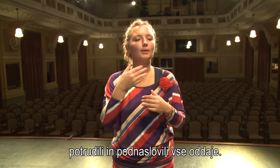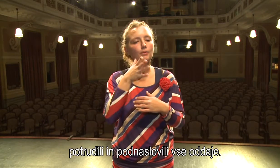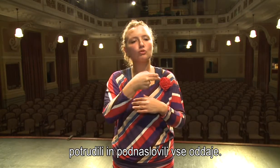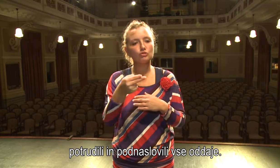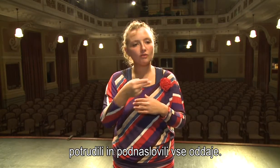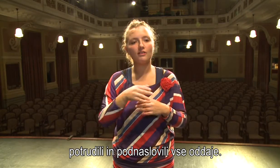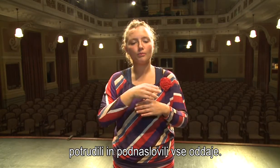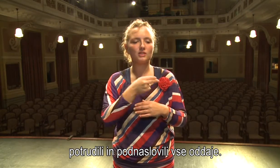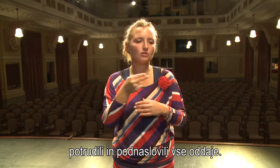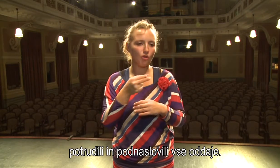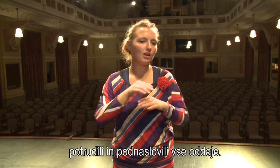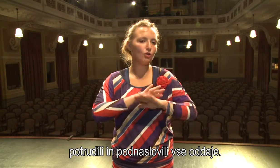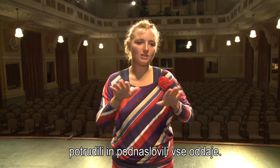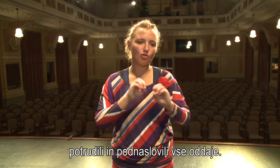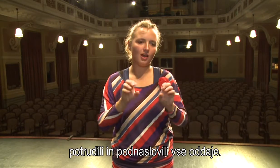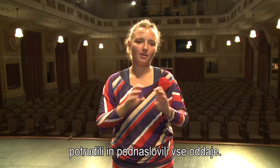bi podnaslovljala vse oddaje.